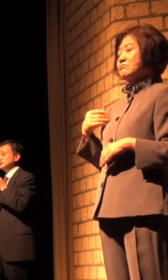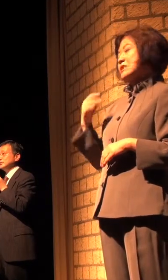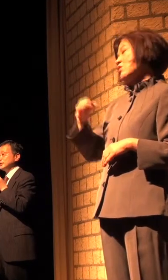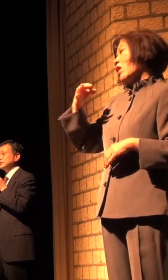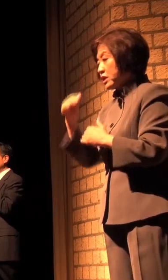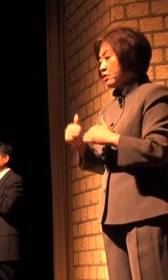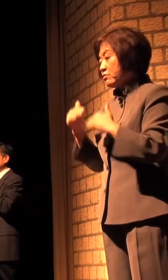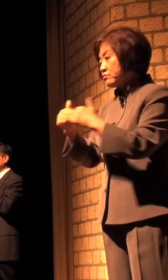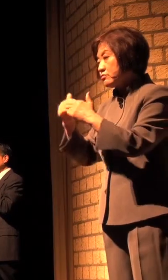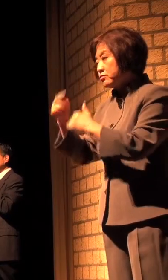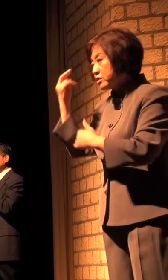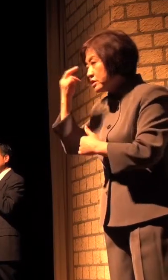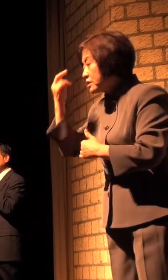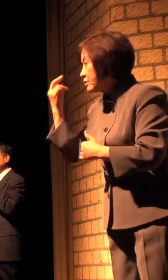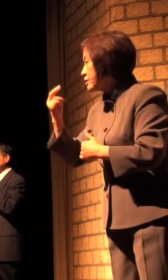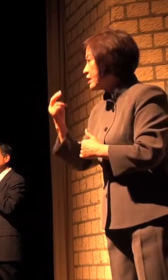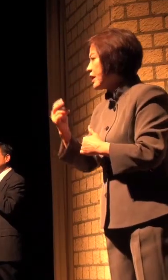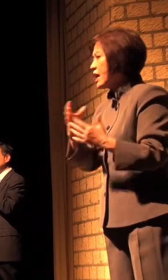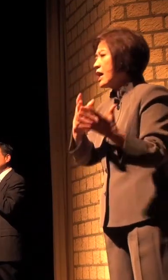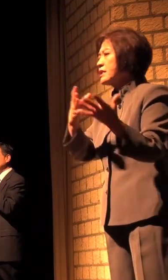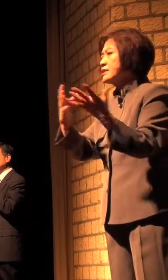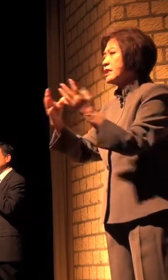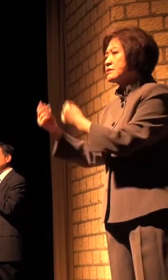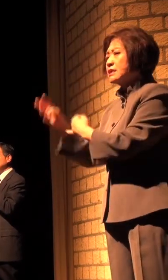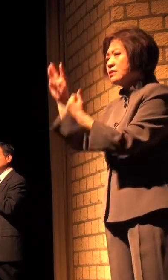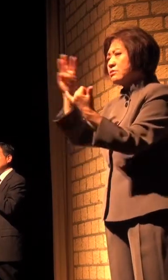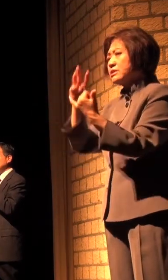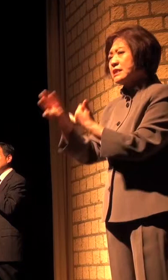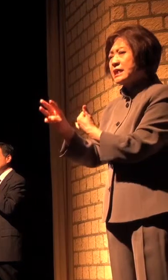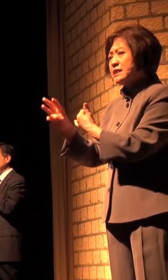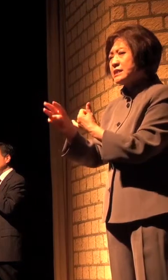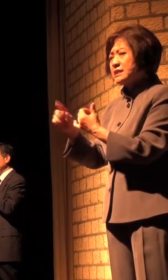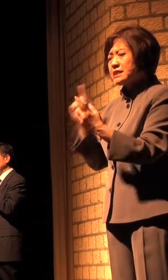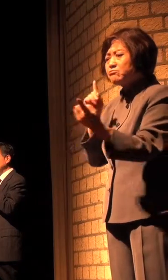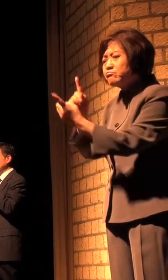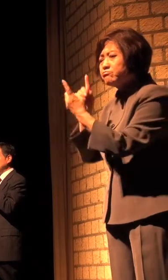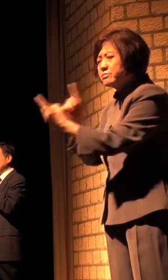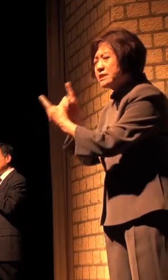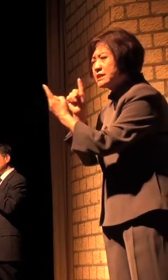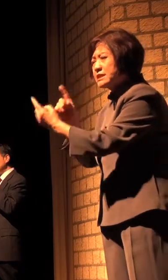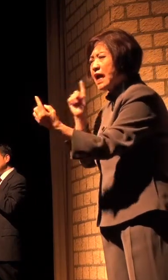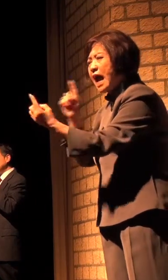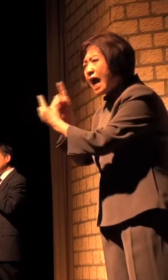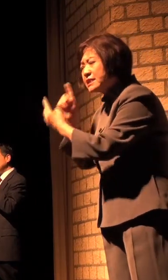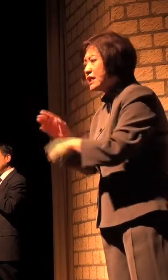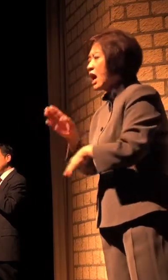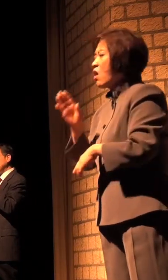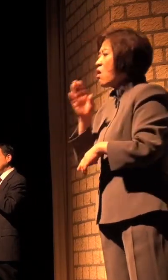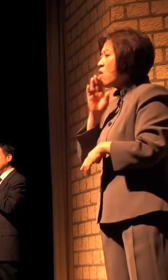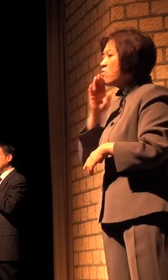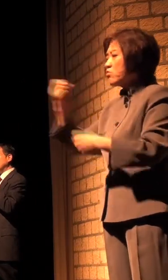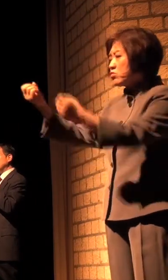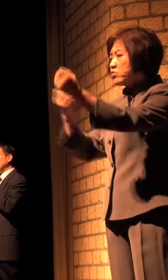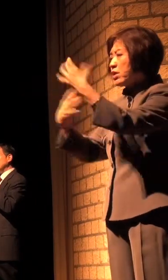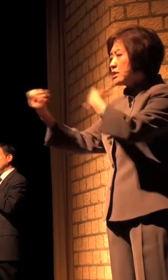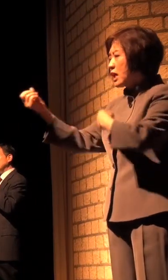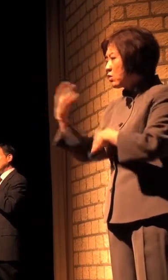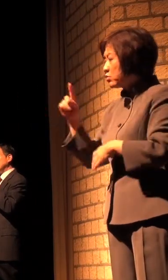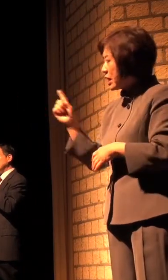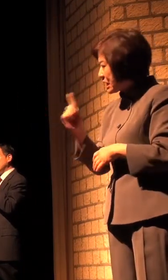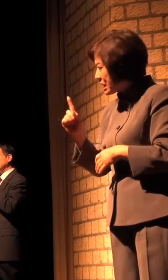く済みます。たくさんの震災の被災者の方に会いましたけれども、本当に言われたのがあ